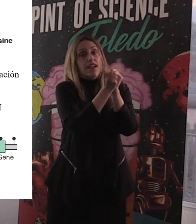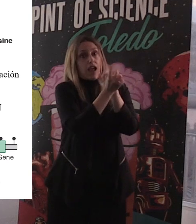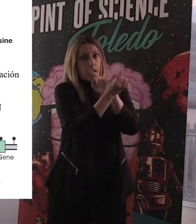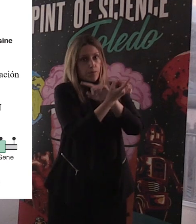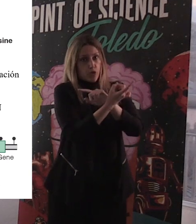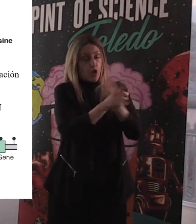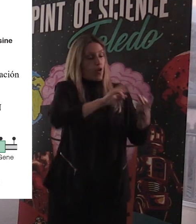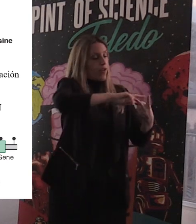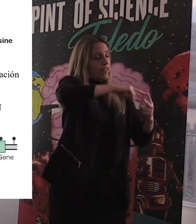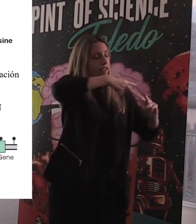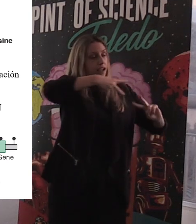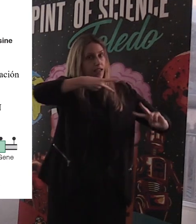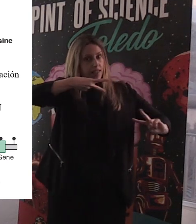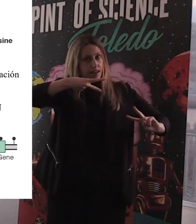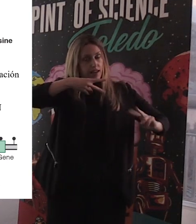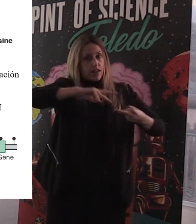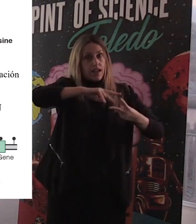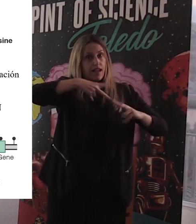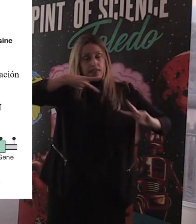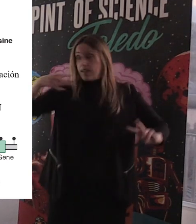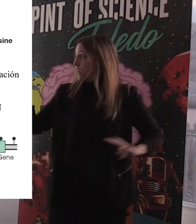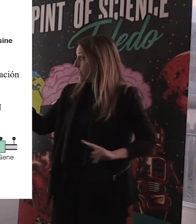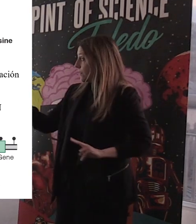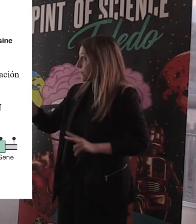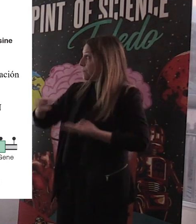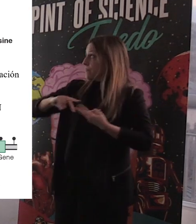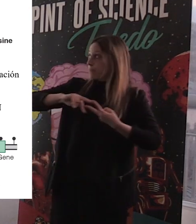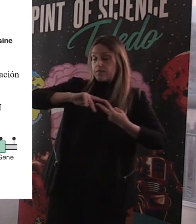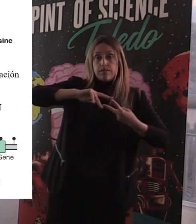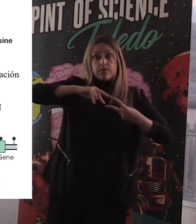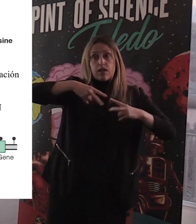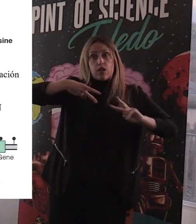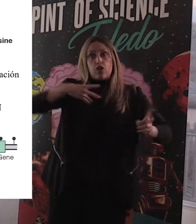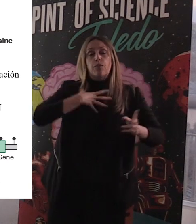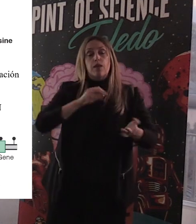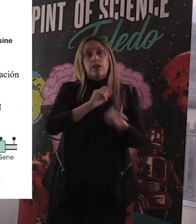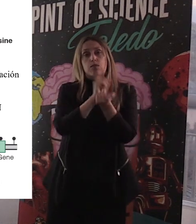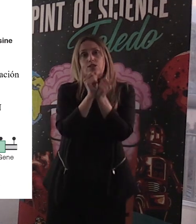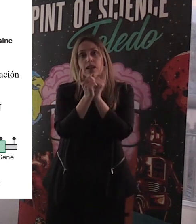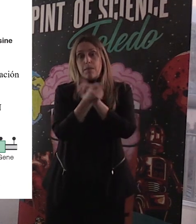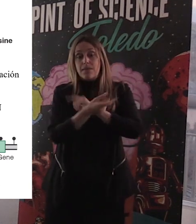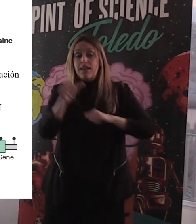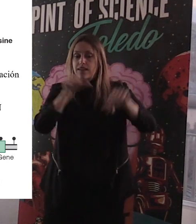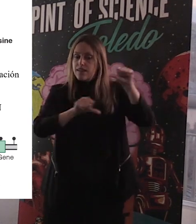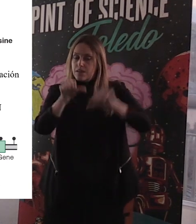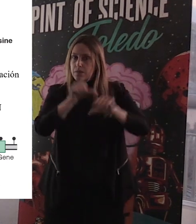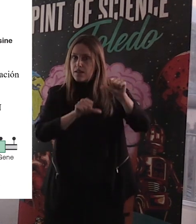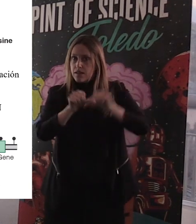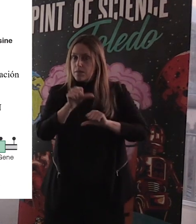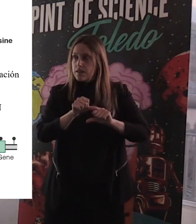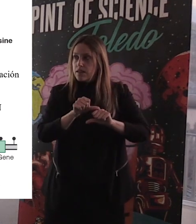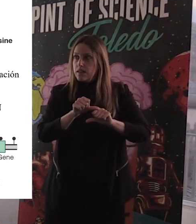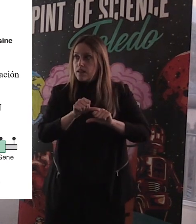del ADN, aquí tenemos el ADN, y se puede cambiar químicamente el ADN y